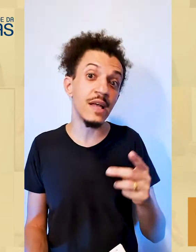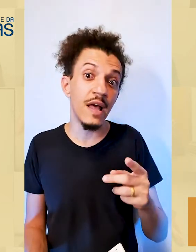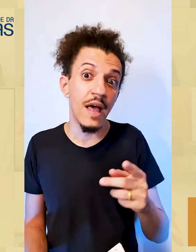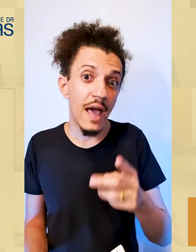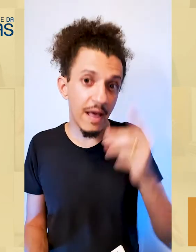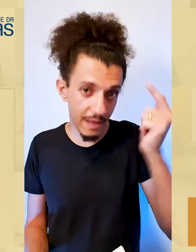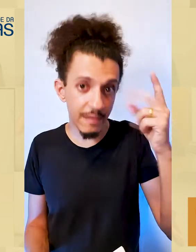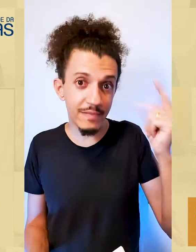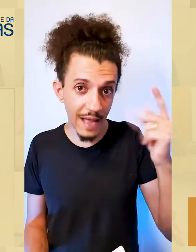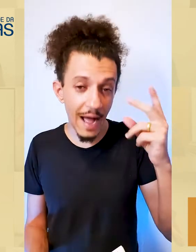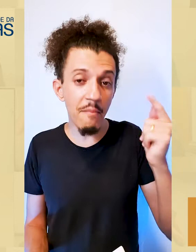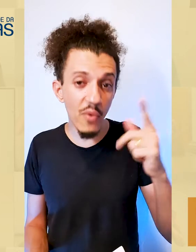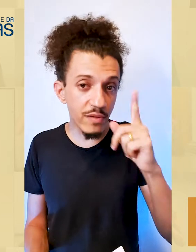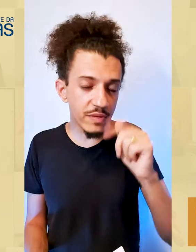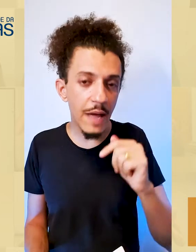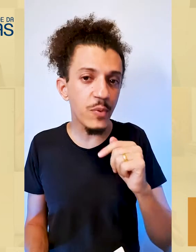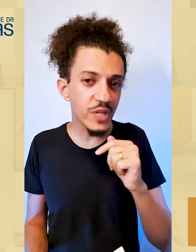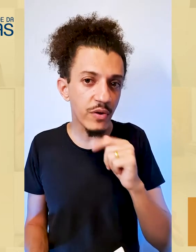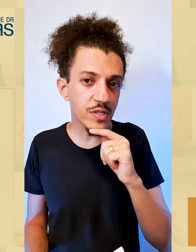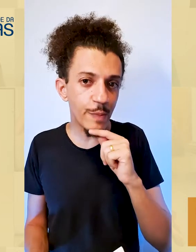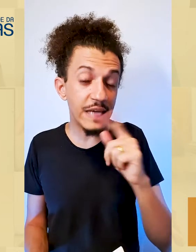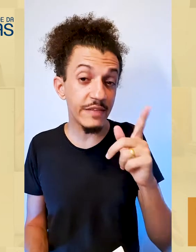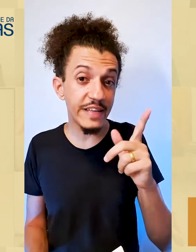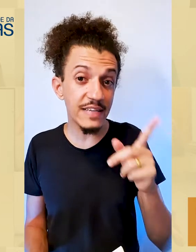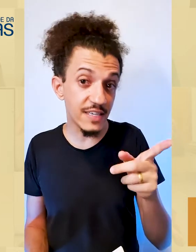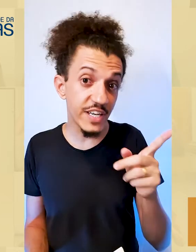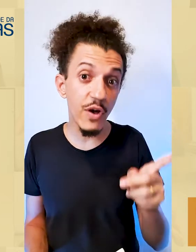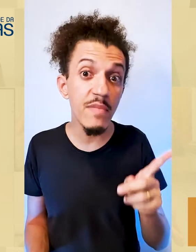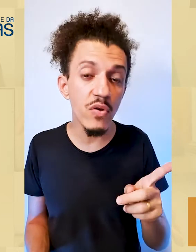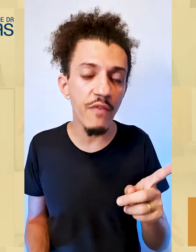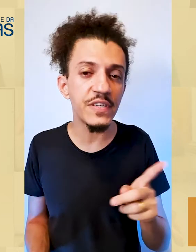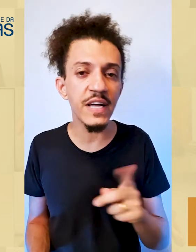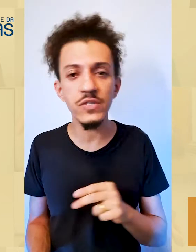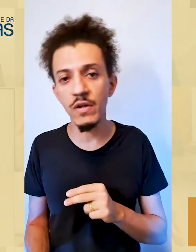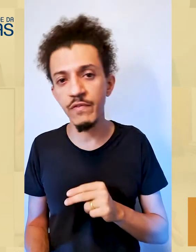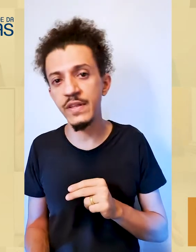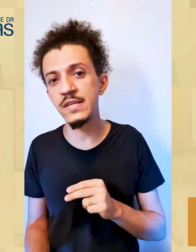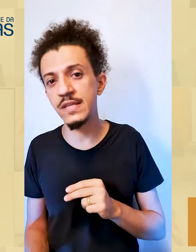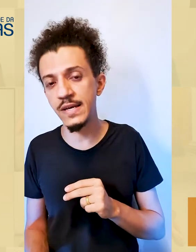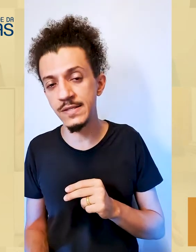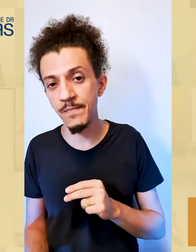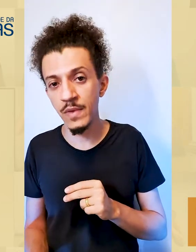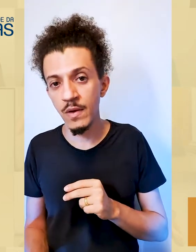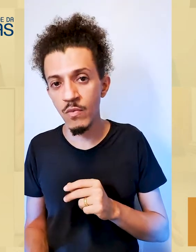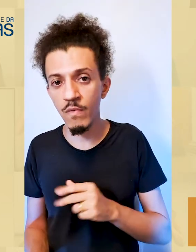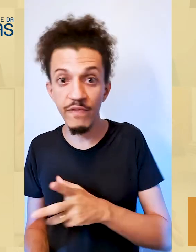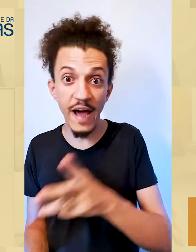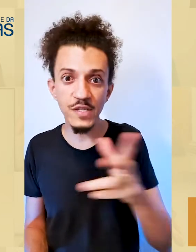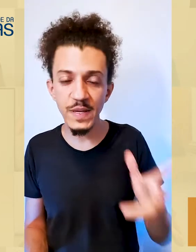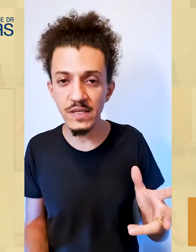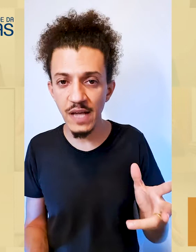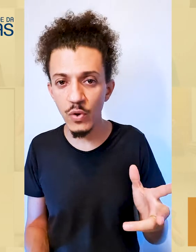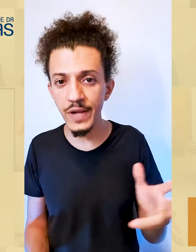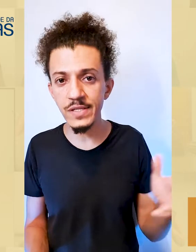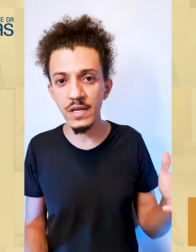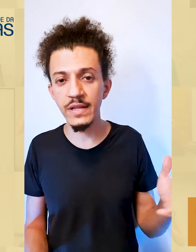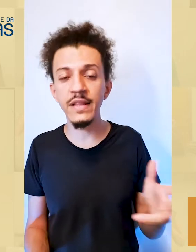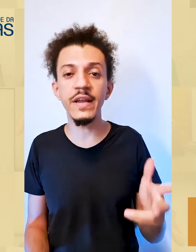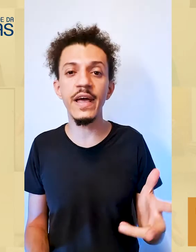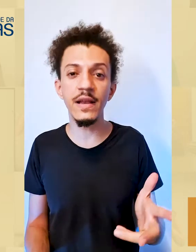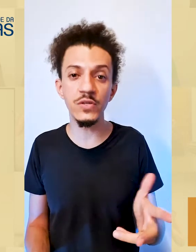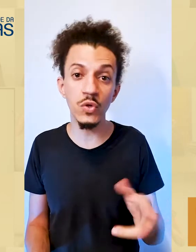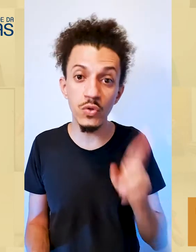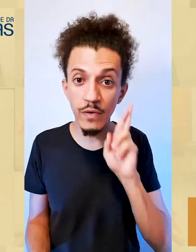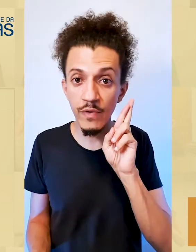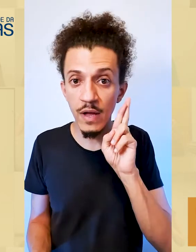sinais está há muito tempo já no nosso país. Na verdade, ela chegou em 1996, com vários pesquisadores,